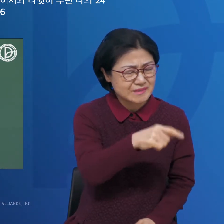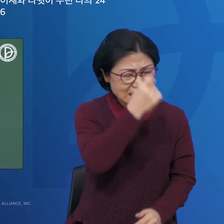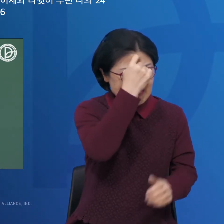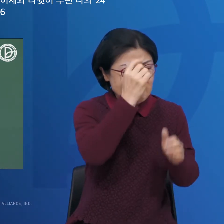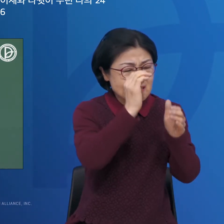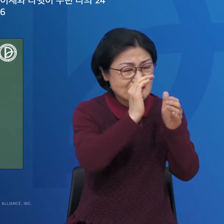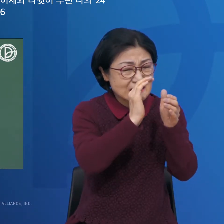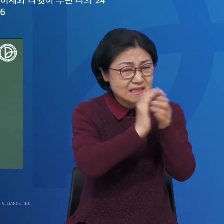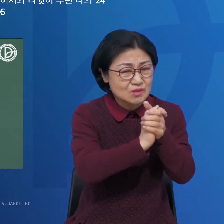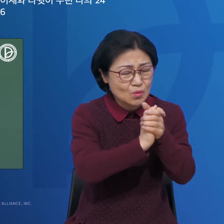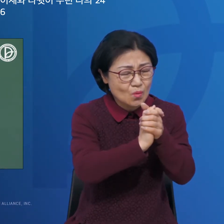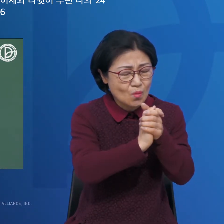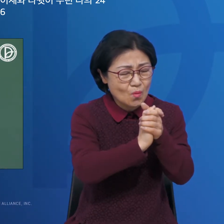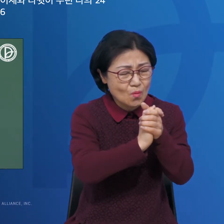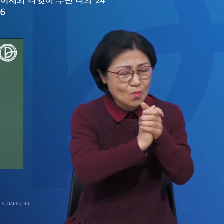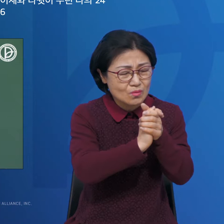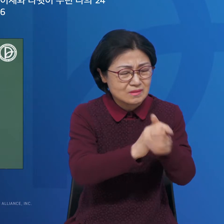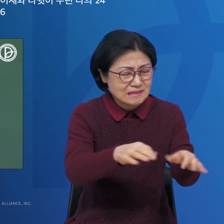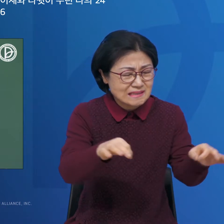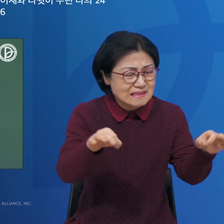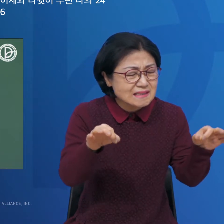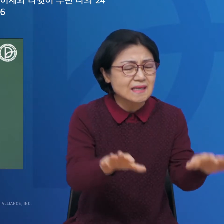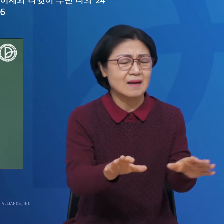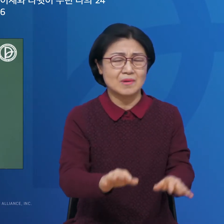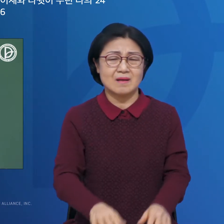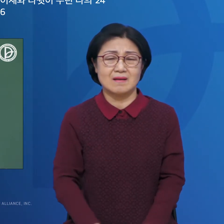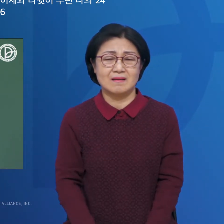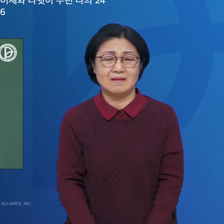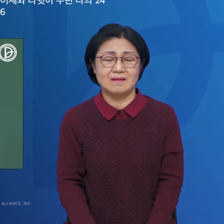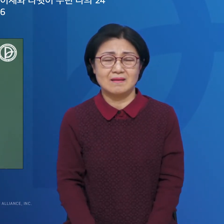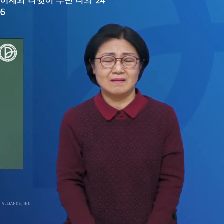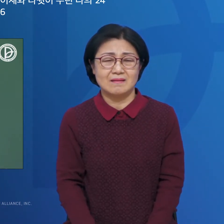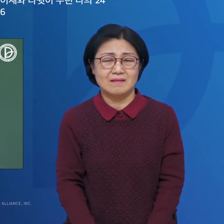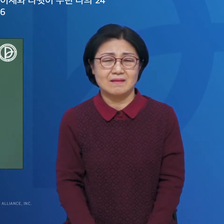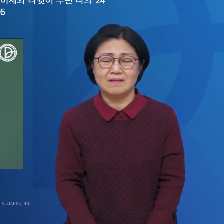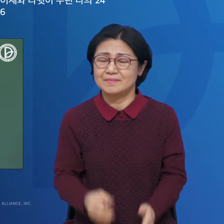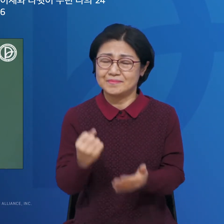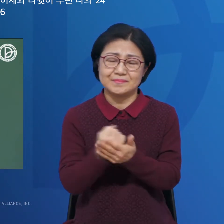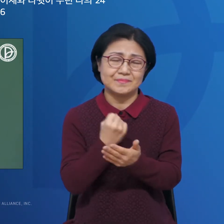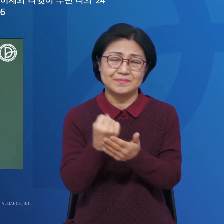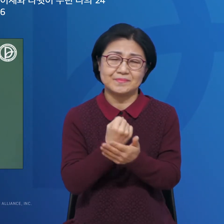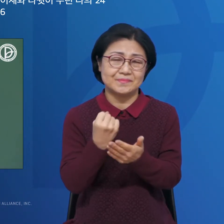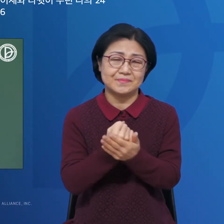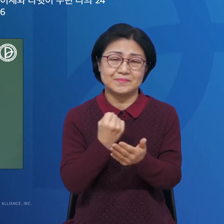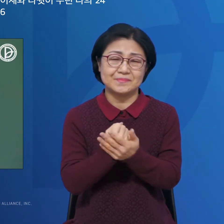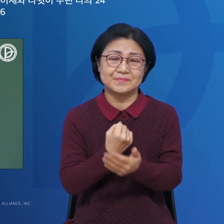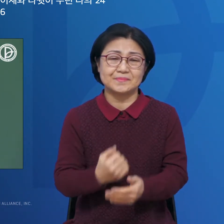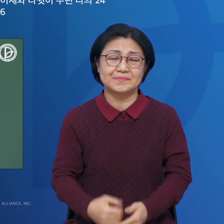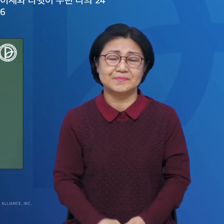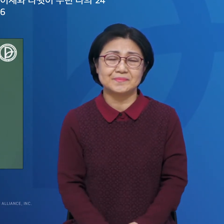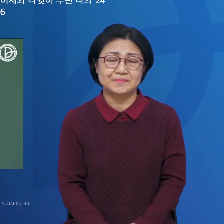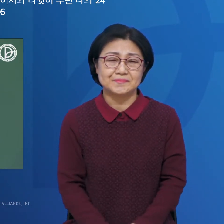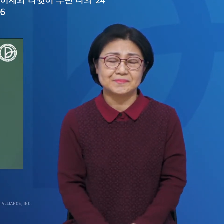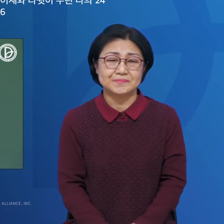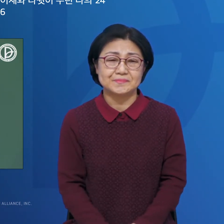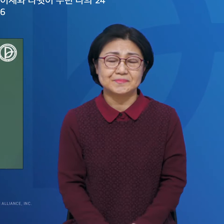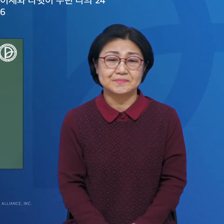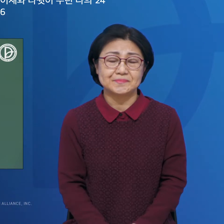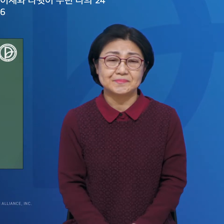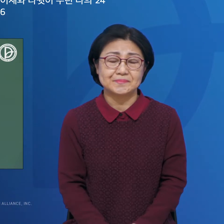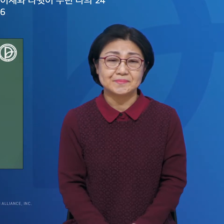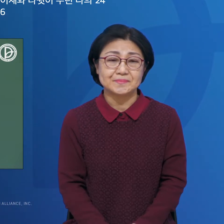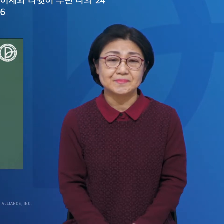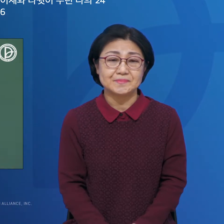거예요. And there are some people who 어떻게 use this 되겠어요? time a very short amount of time, and for everything else that goes in contrary to this, they use so much time on it.